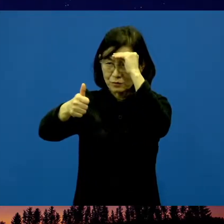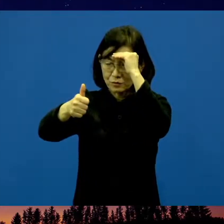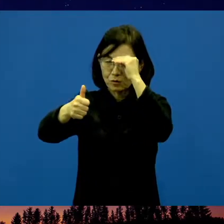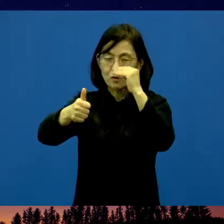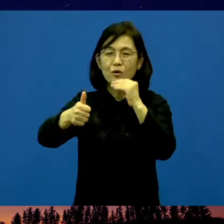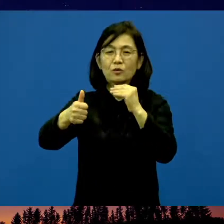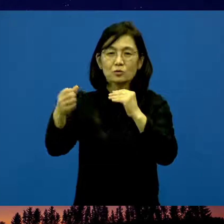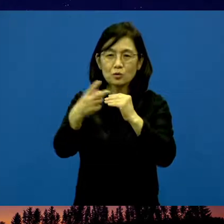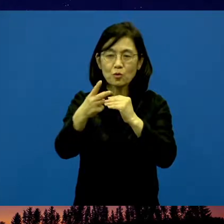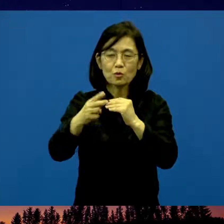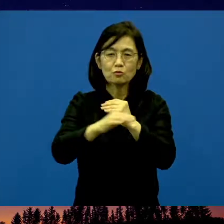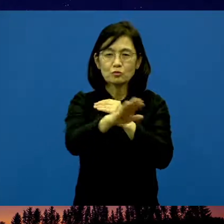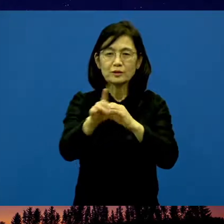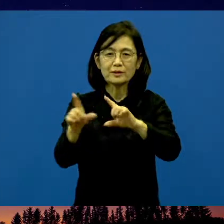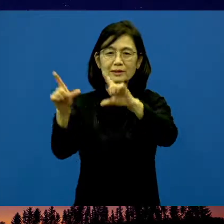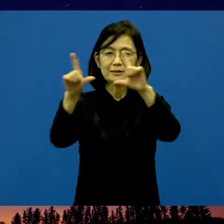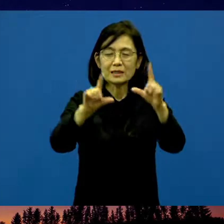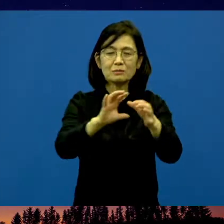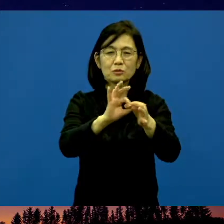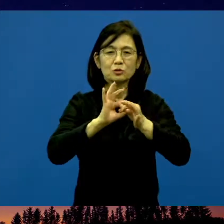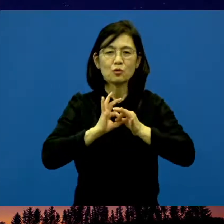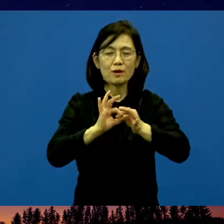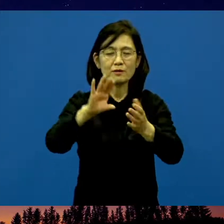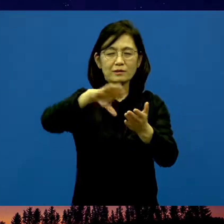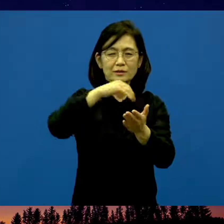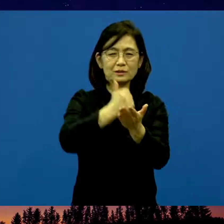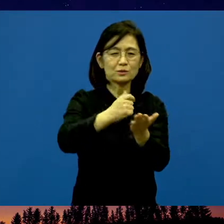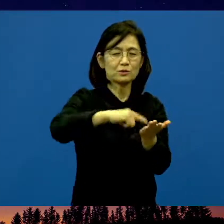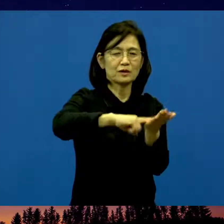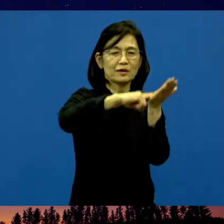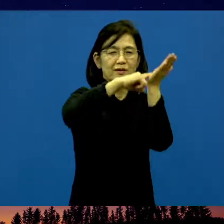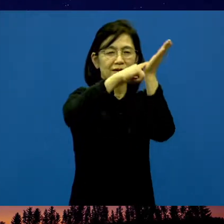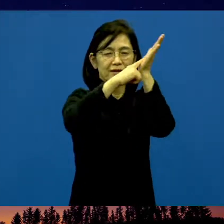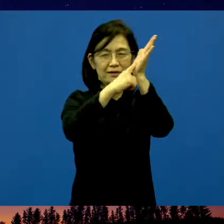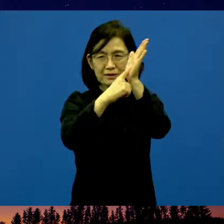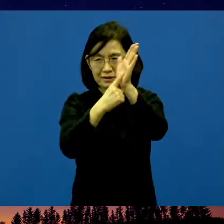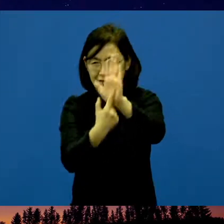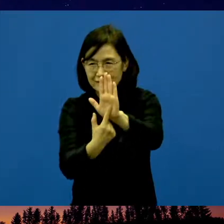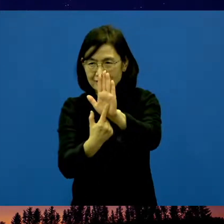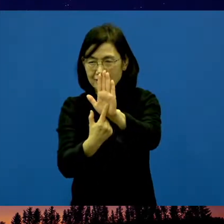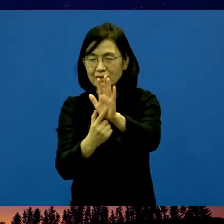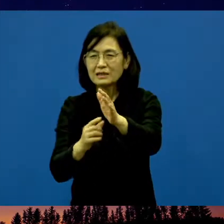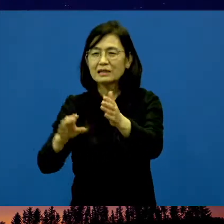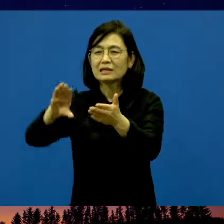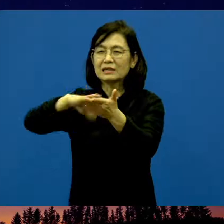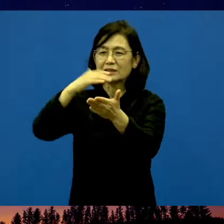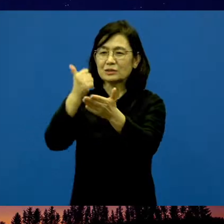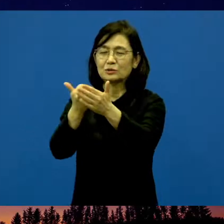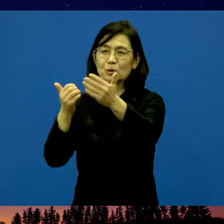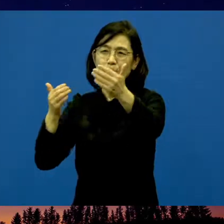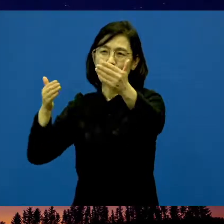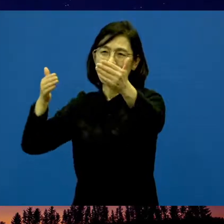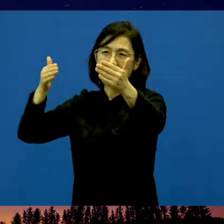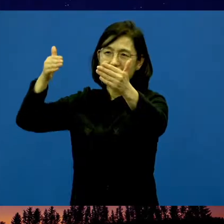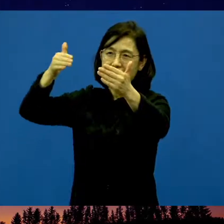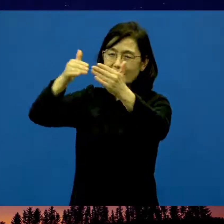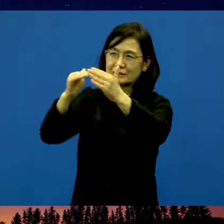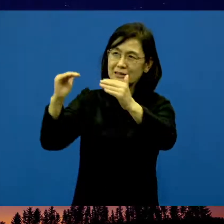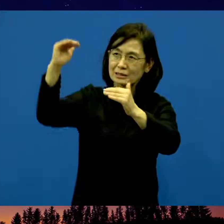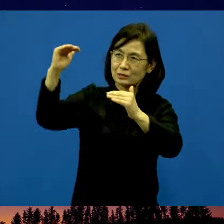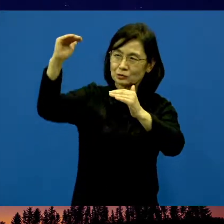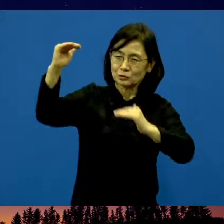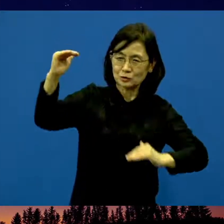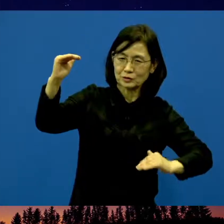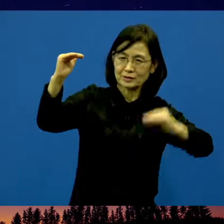통하여 그리스도가 드러나는, 그리스도의 수준에까지 이르는 삶을 살아갈 때 여러분 그